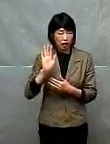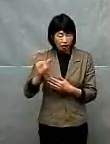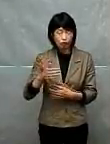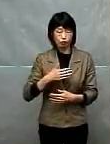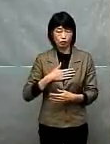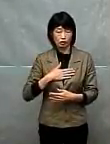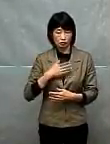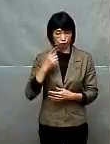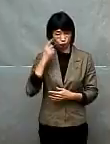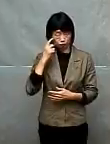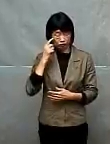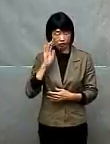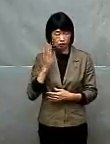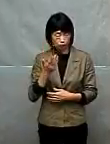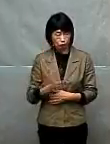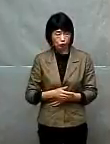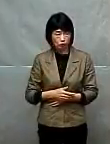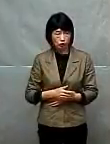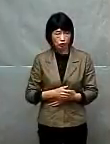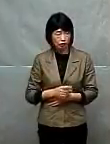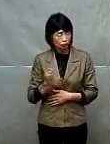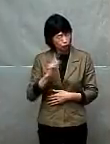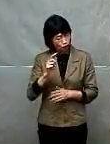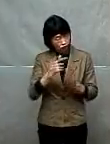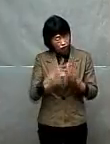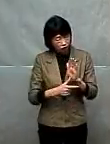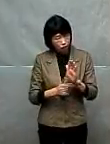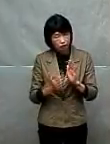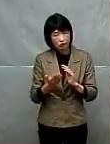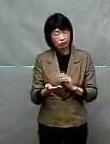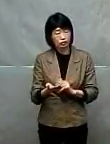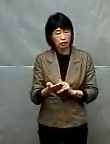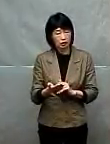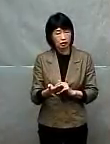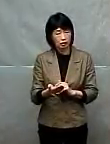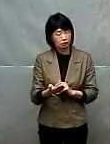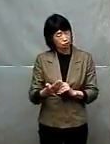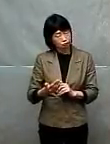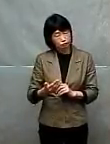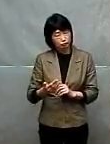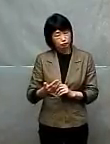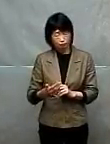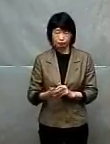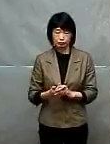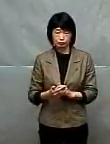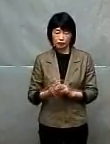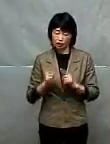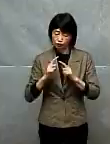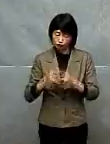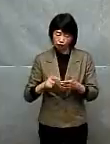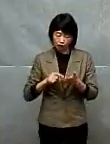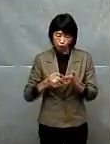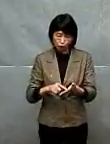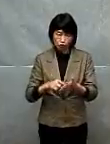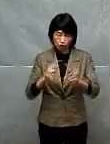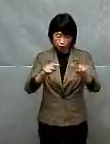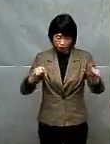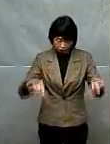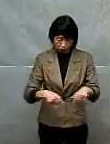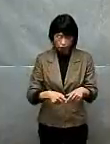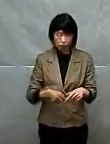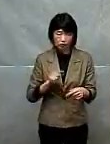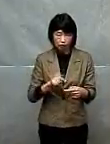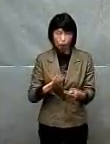れども、どういうテーマなのかちょっと入会申し込み書というのはあったかと思います